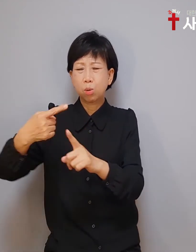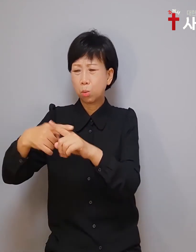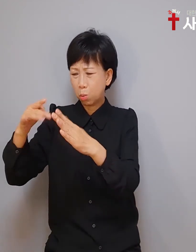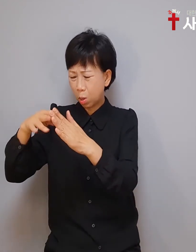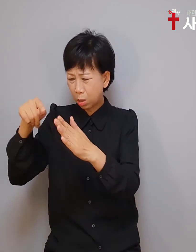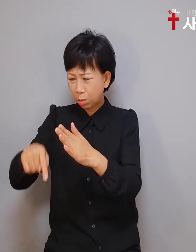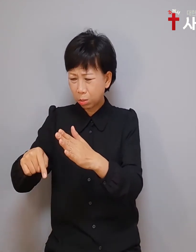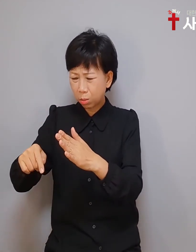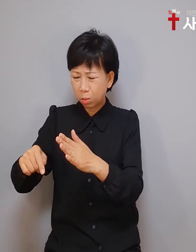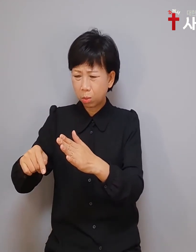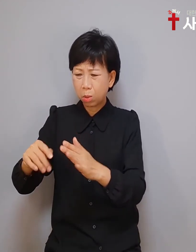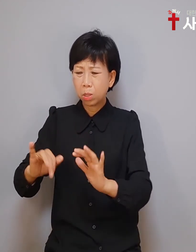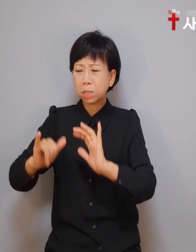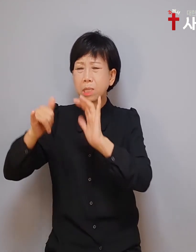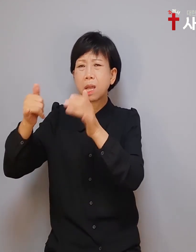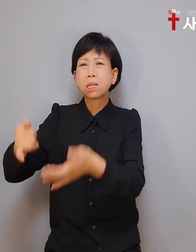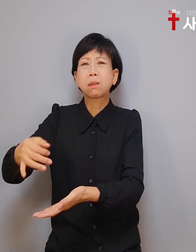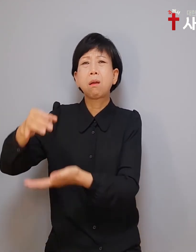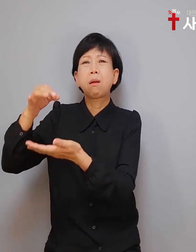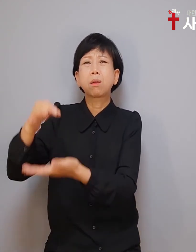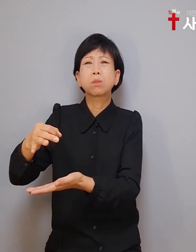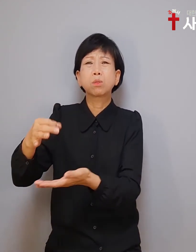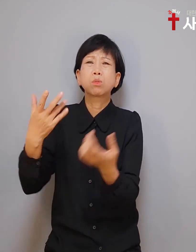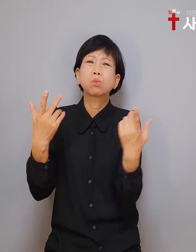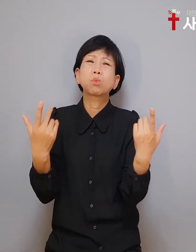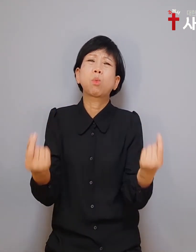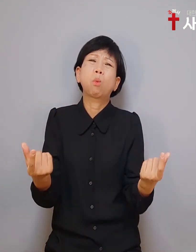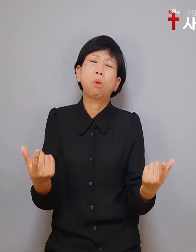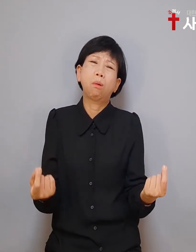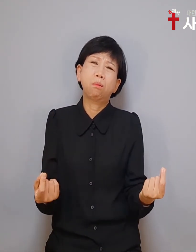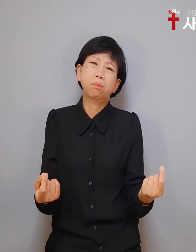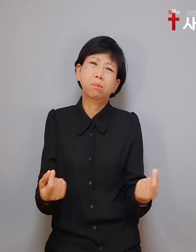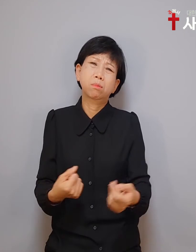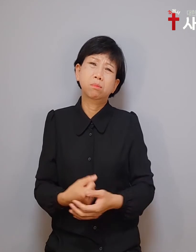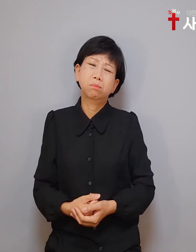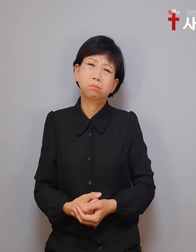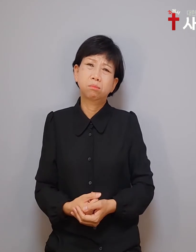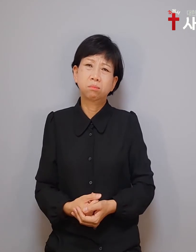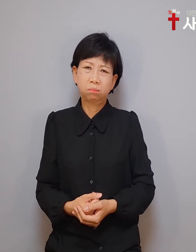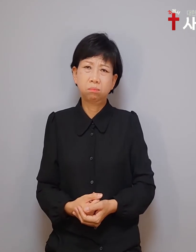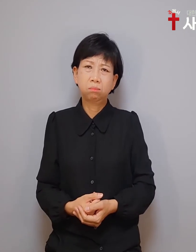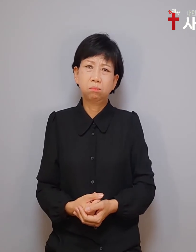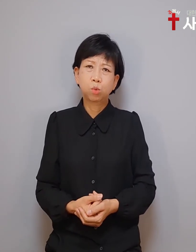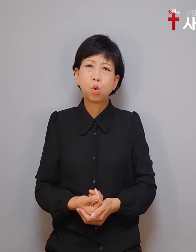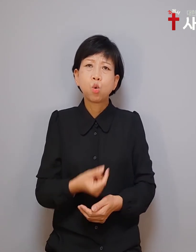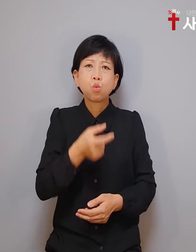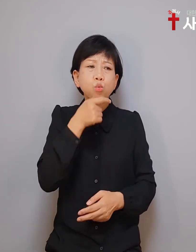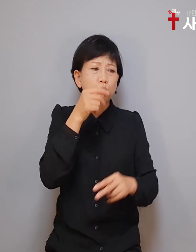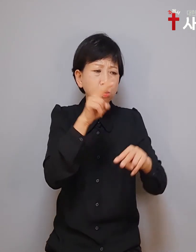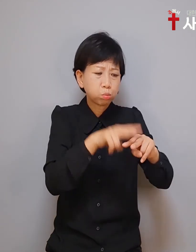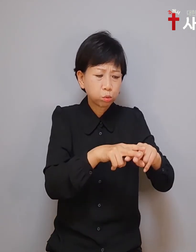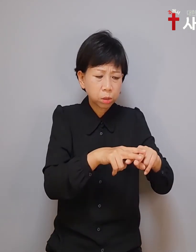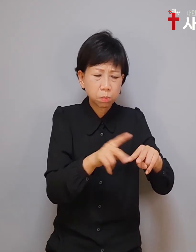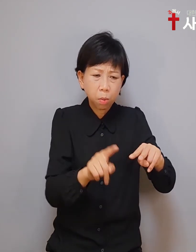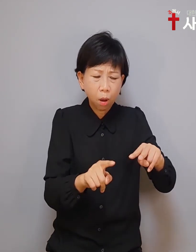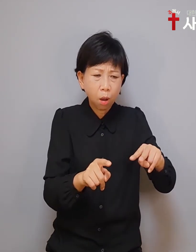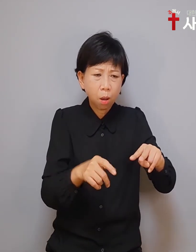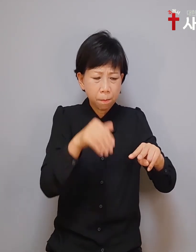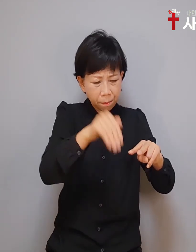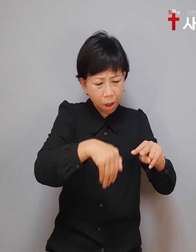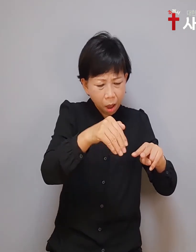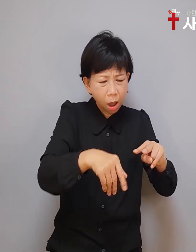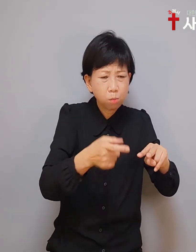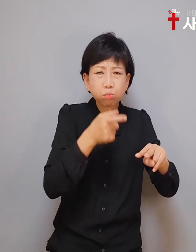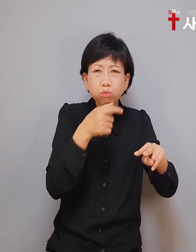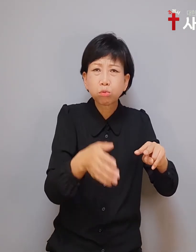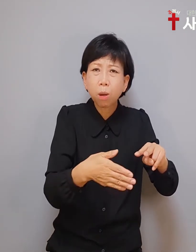막혔네, 이게 아니죠. 그 자리에서 우물을 더 깊이 파야 됩니다.